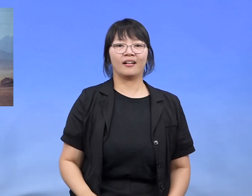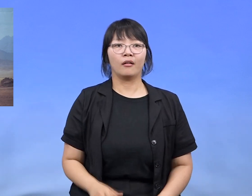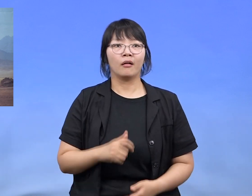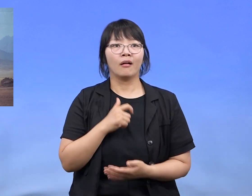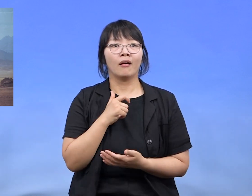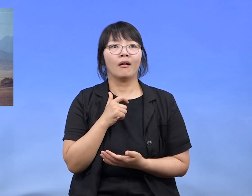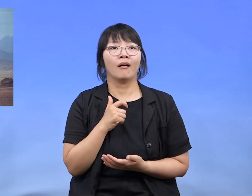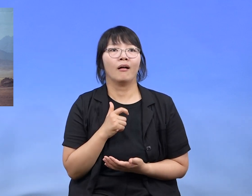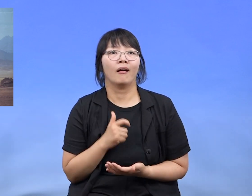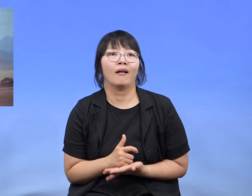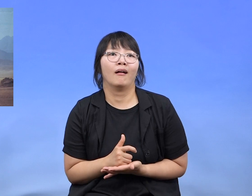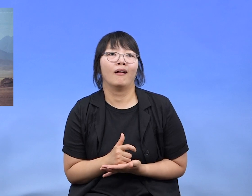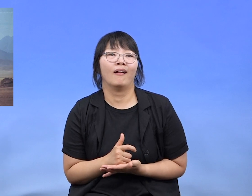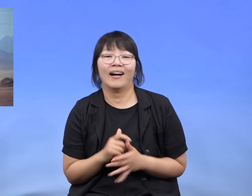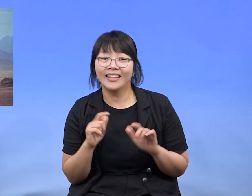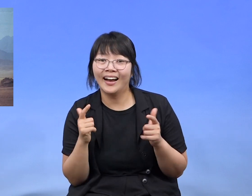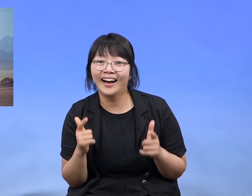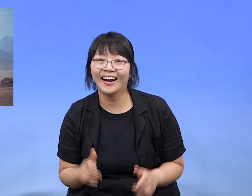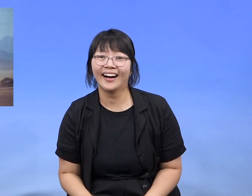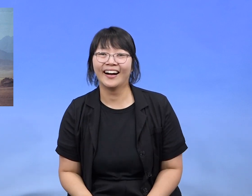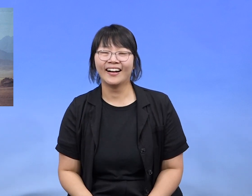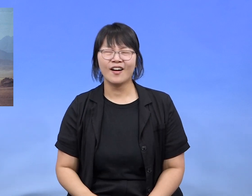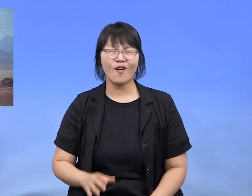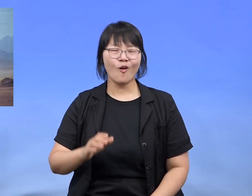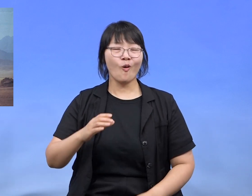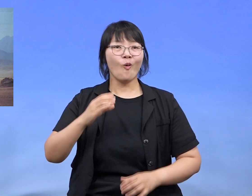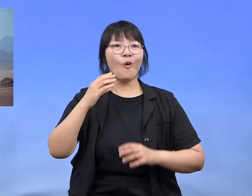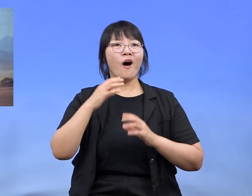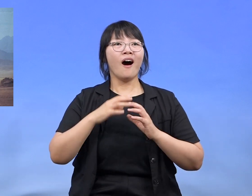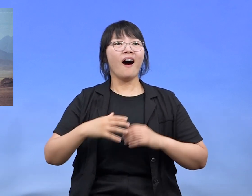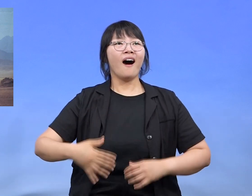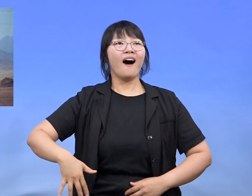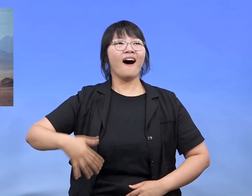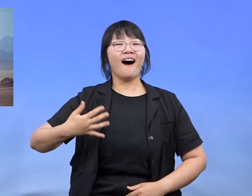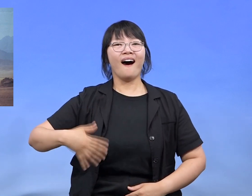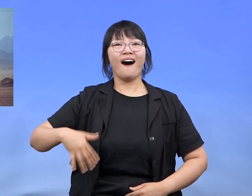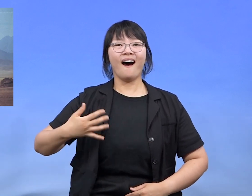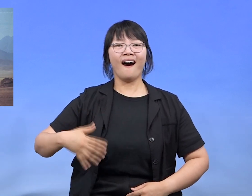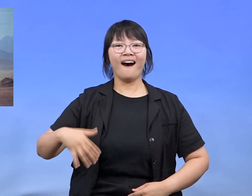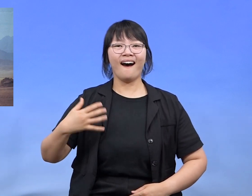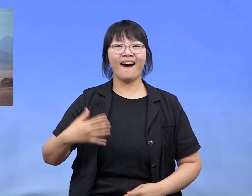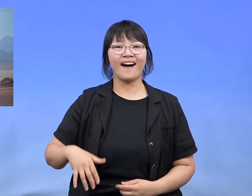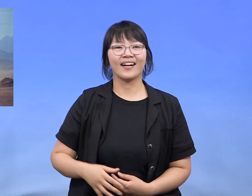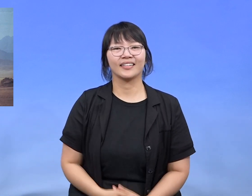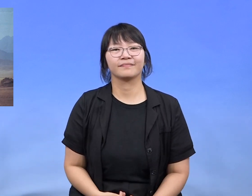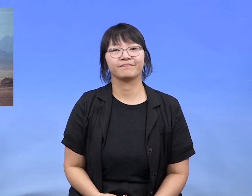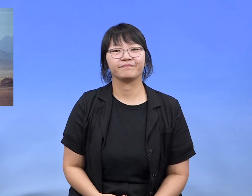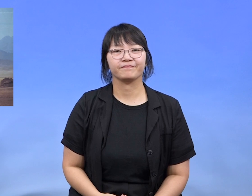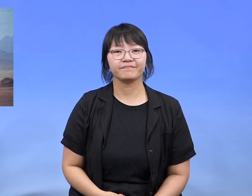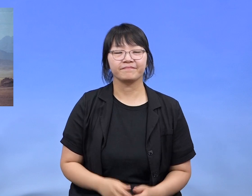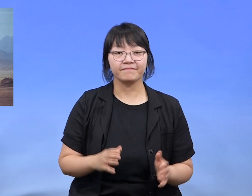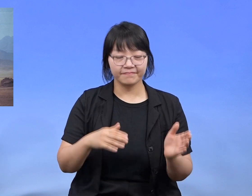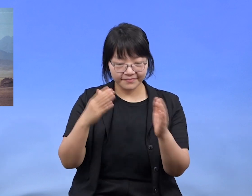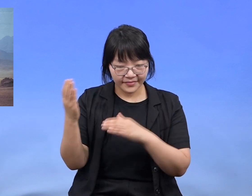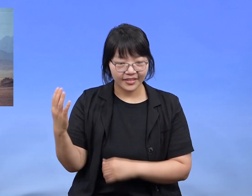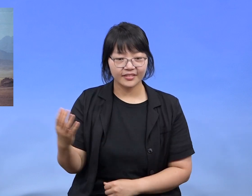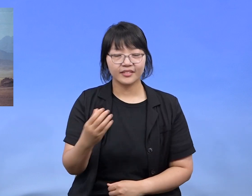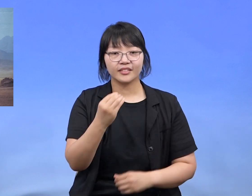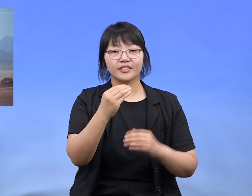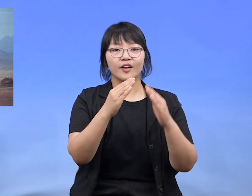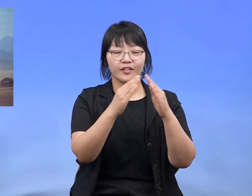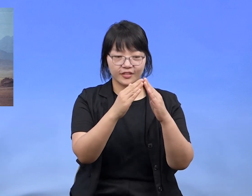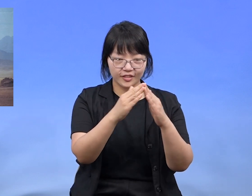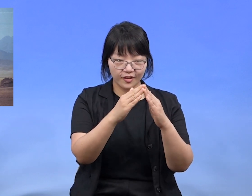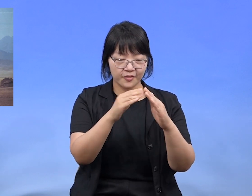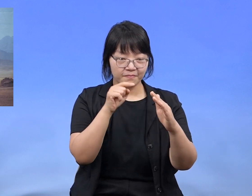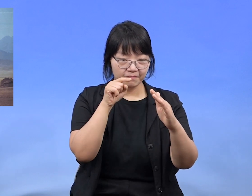감동적이 아니에요? 얼마나 장엄한 순간이겠습니까? 그리고 한편 또 성막 안에